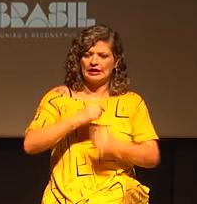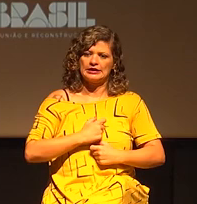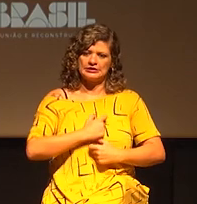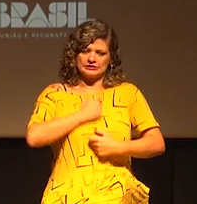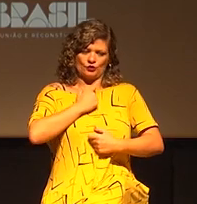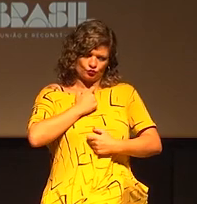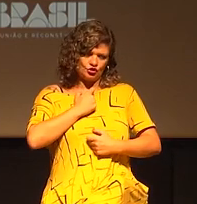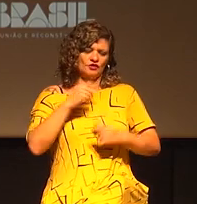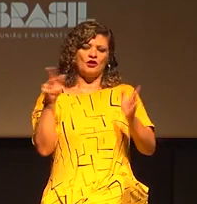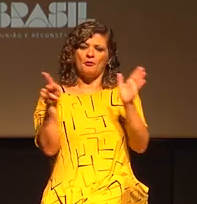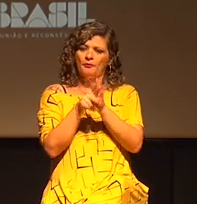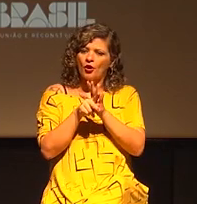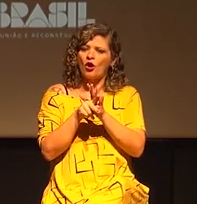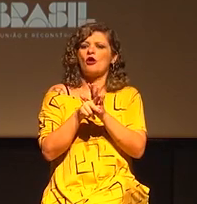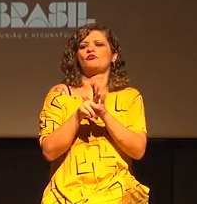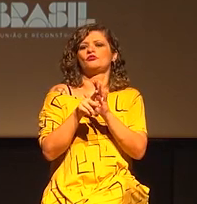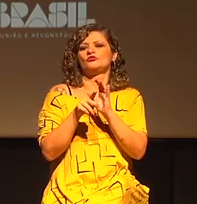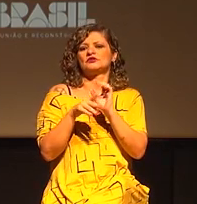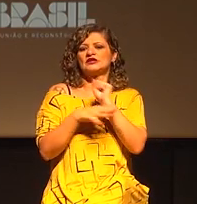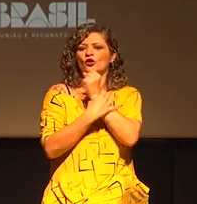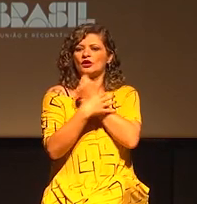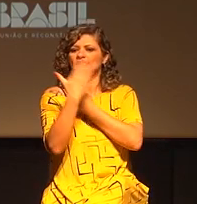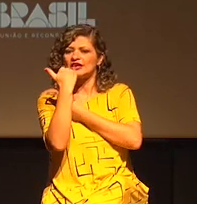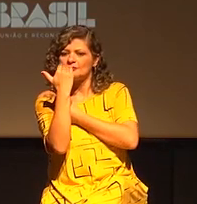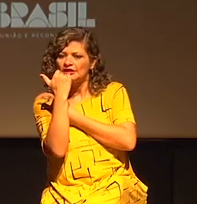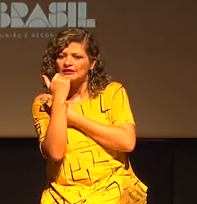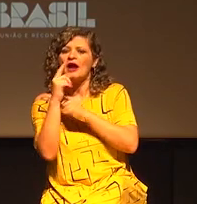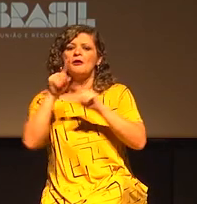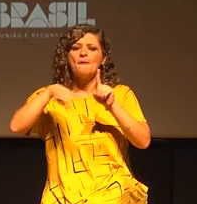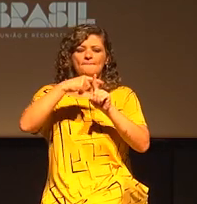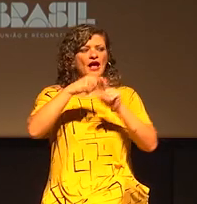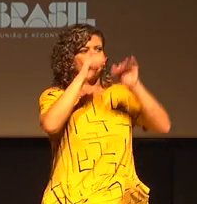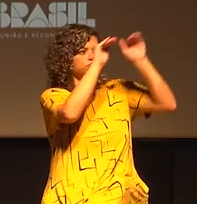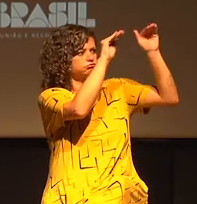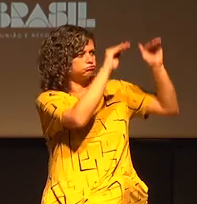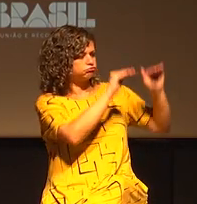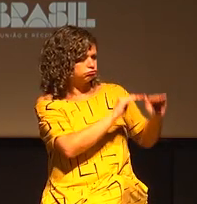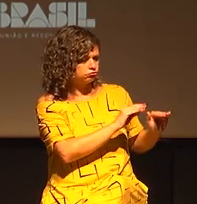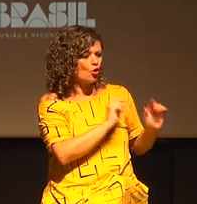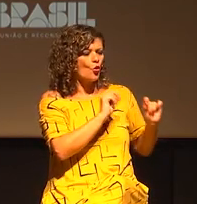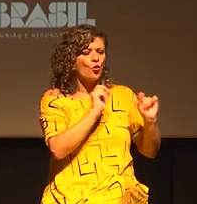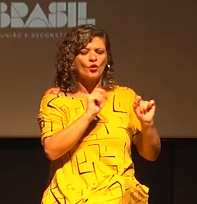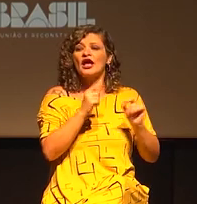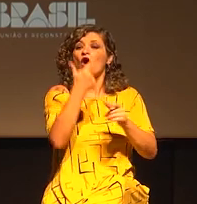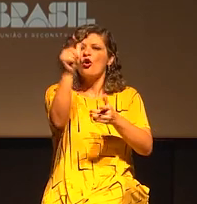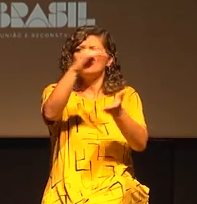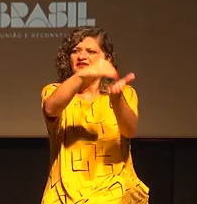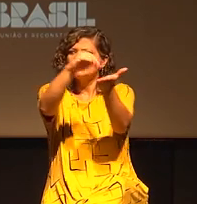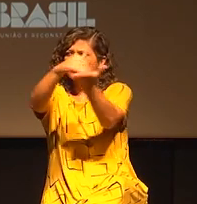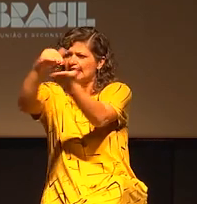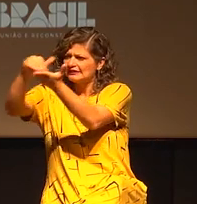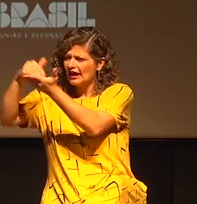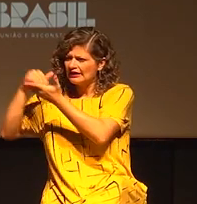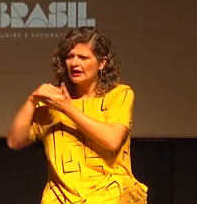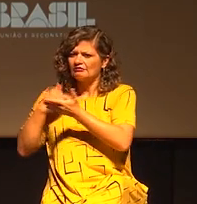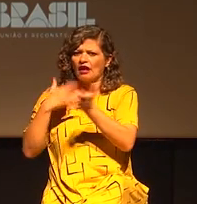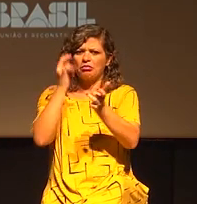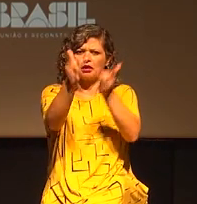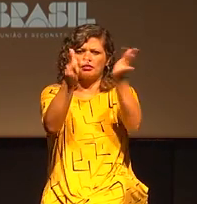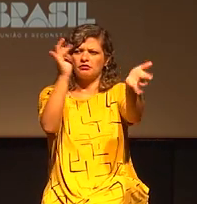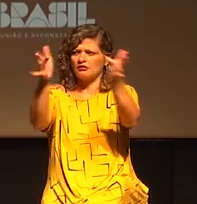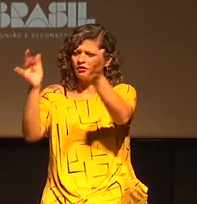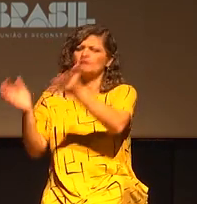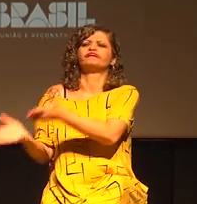segurança alimentar nutricional e Abastecimento reunindo várias coisas que estavam espalhadas por outras secretarias eh e